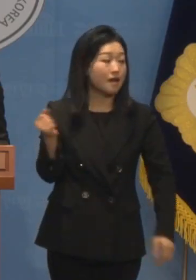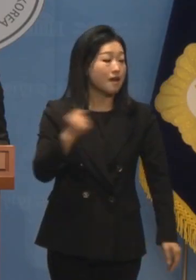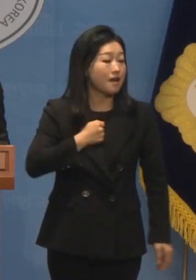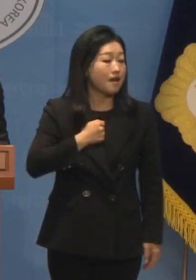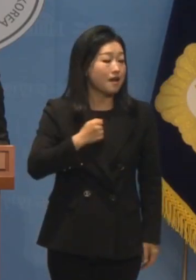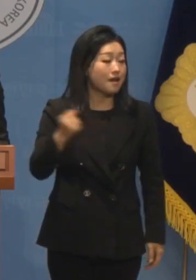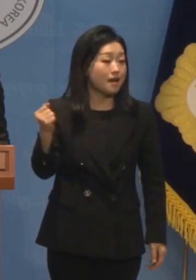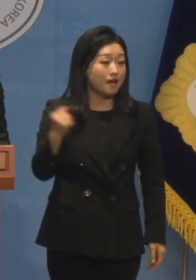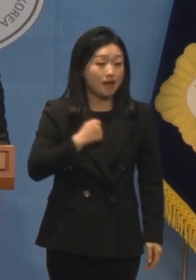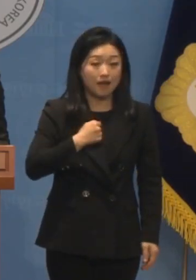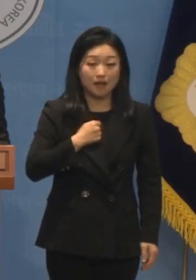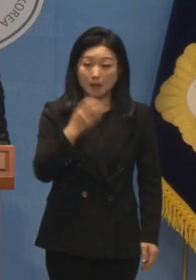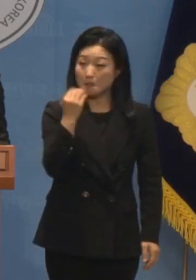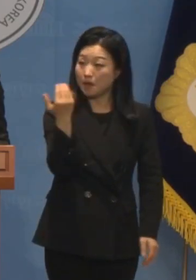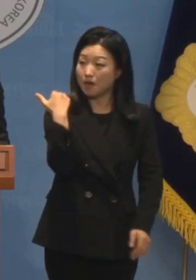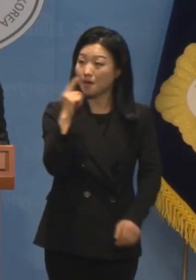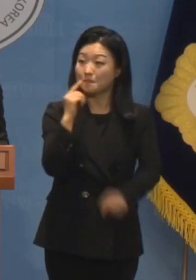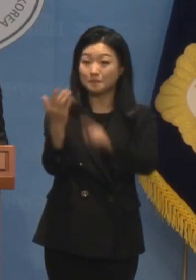게 바로 며칠 전입니다.